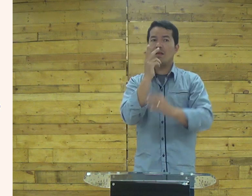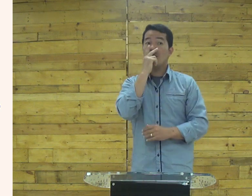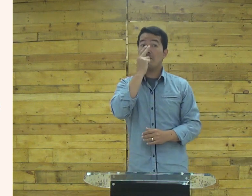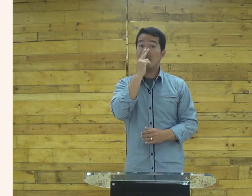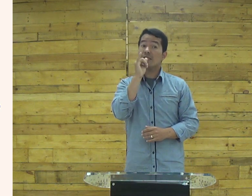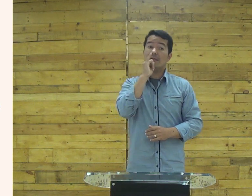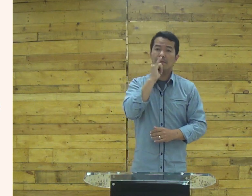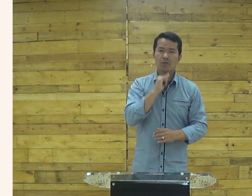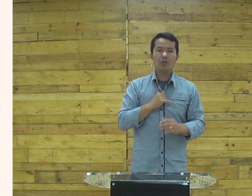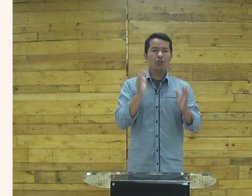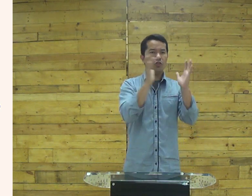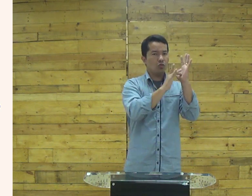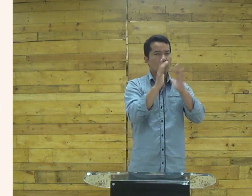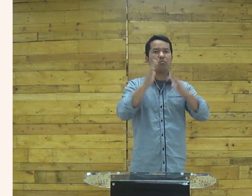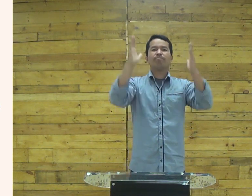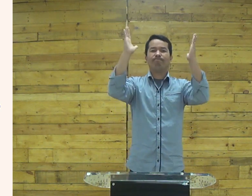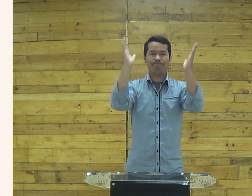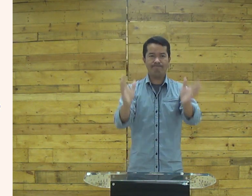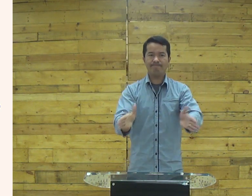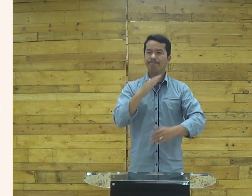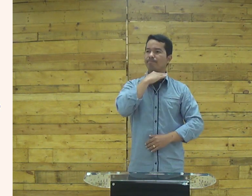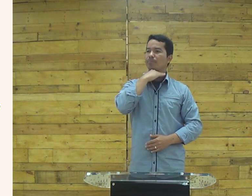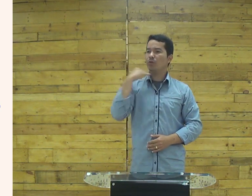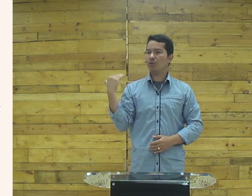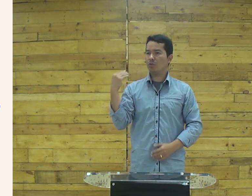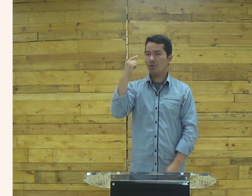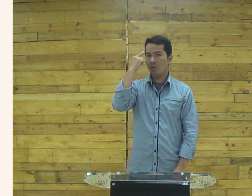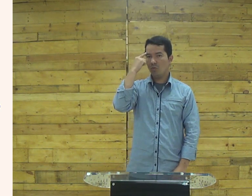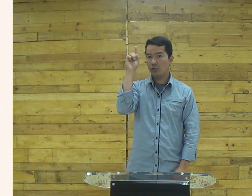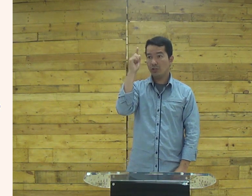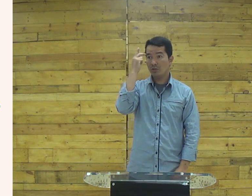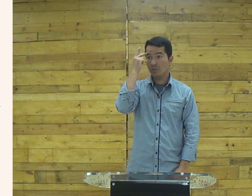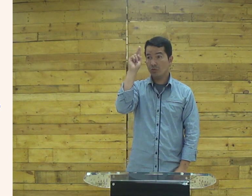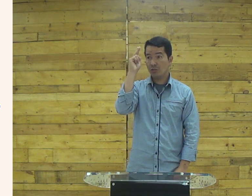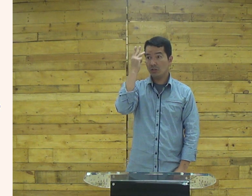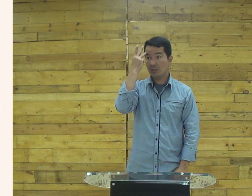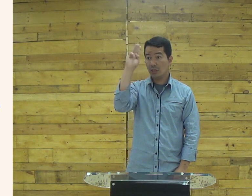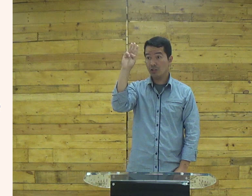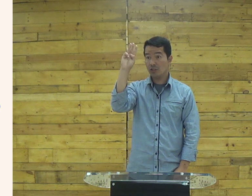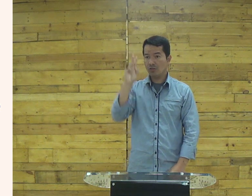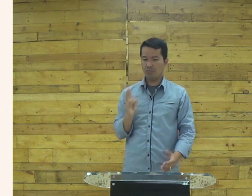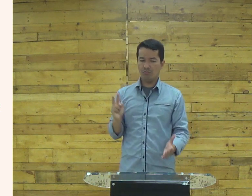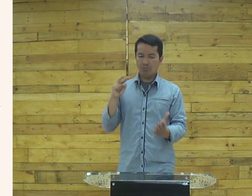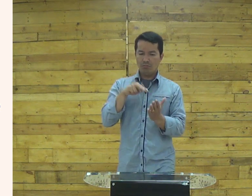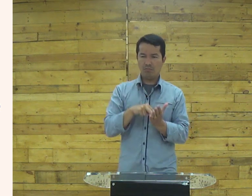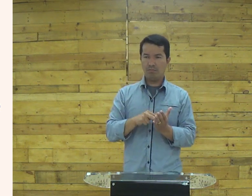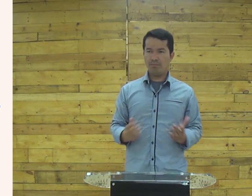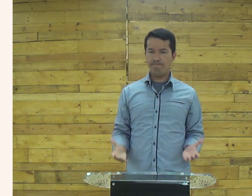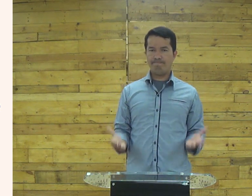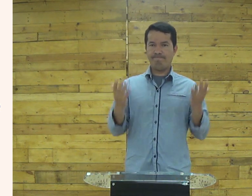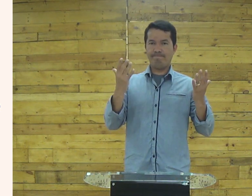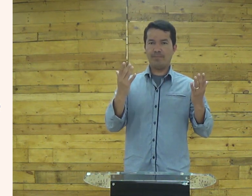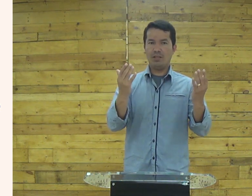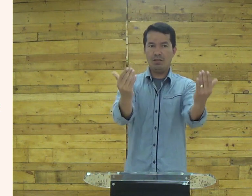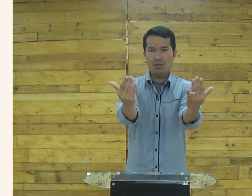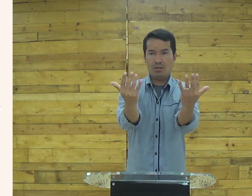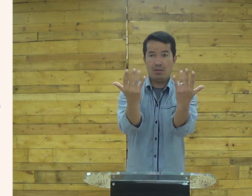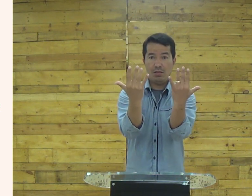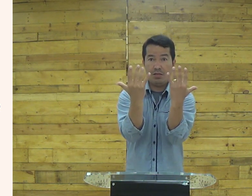falou. Mas, por exemplo, Jesus já morreu, certo? No terceiro dia, ressuscitou.